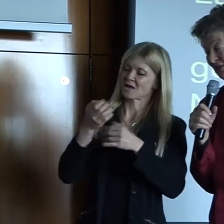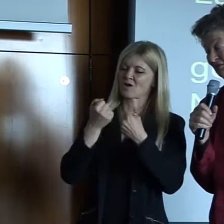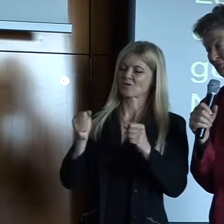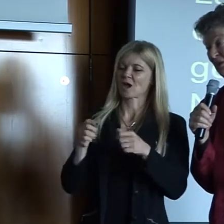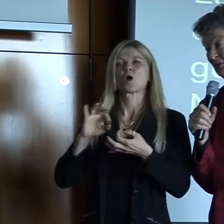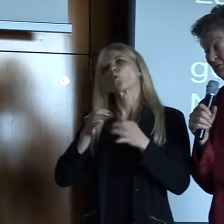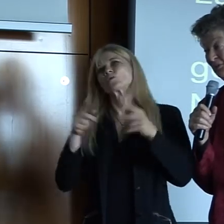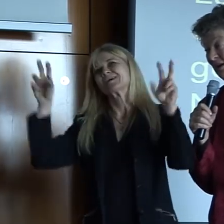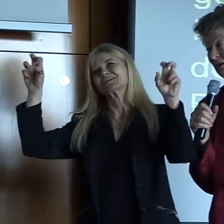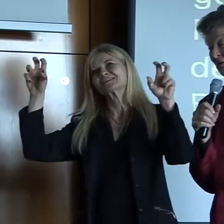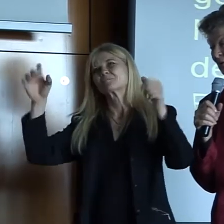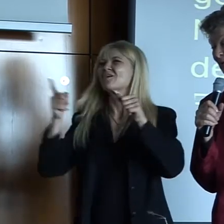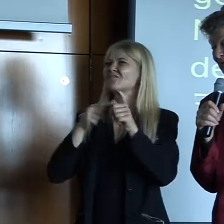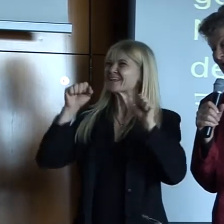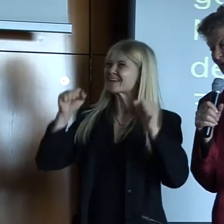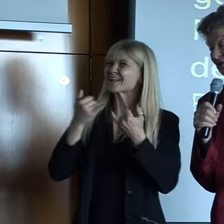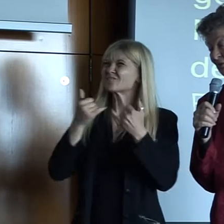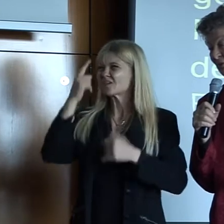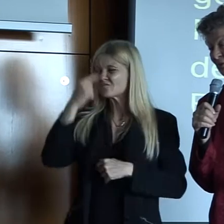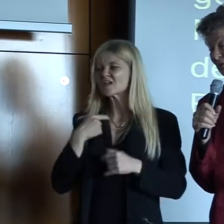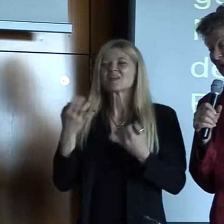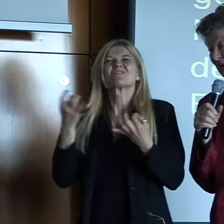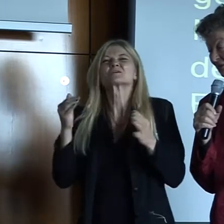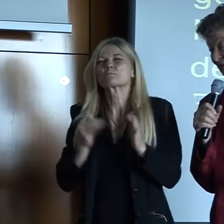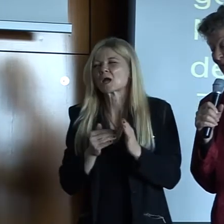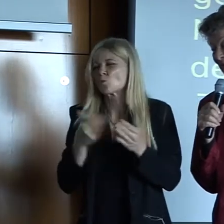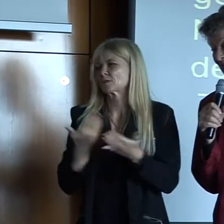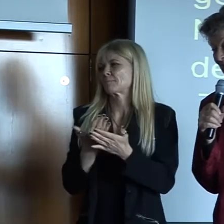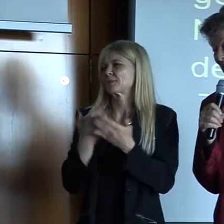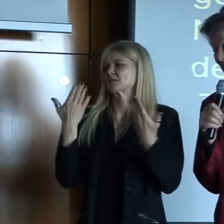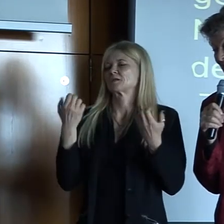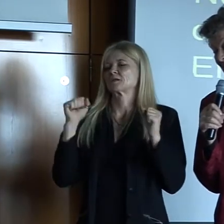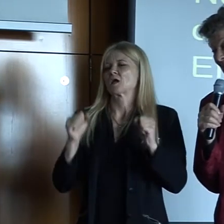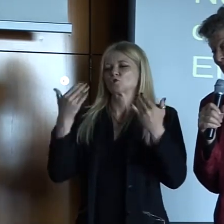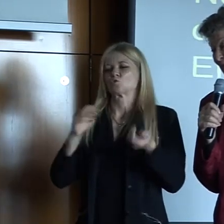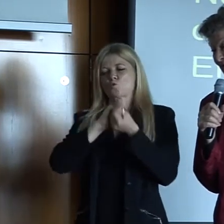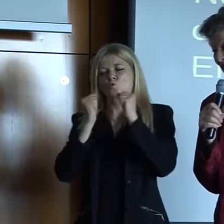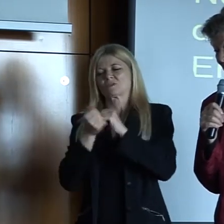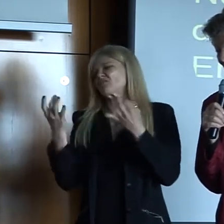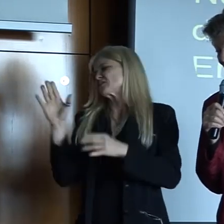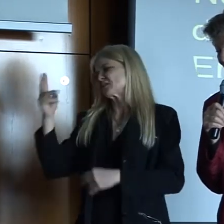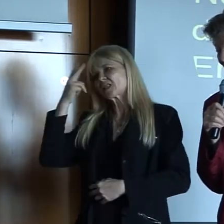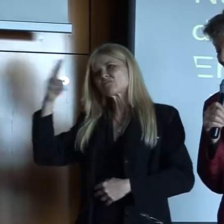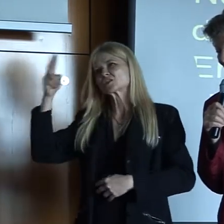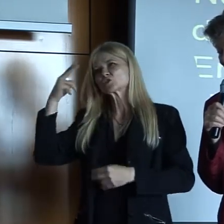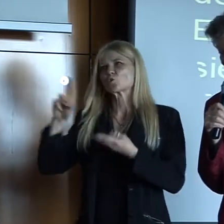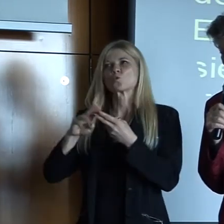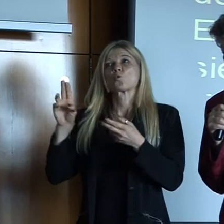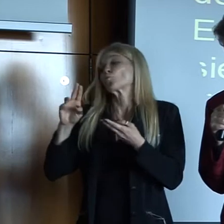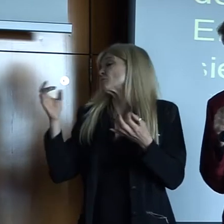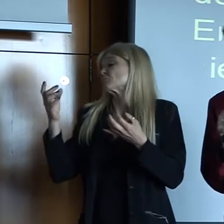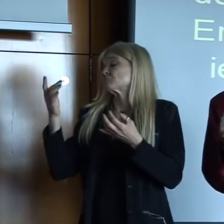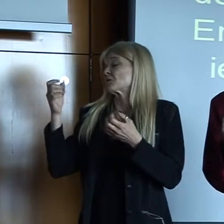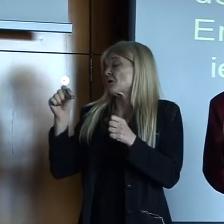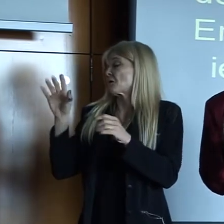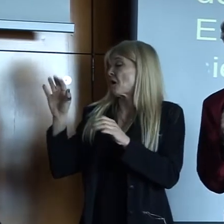wie wir wollten, was braucht es da und was könnte so deine Vision sein oder dein Wunsch an uns vielleicht auch?